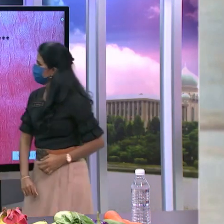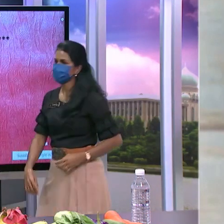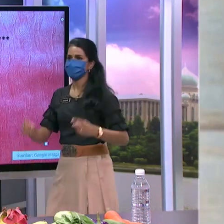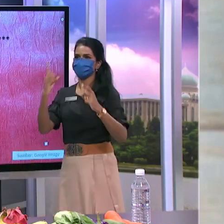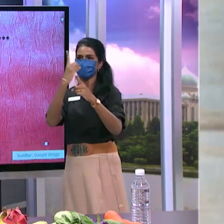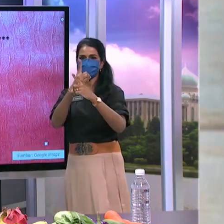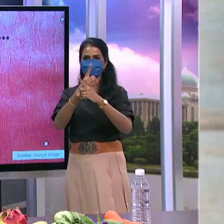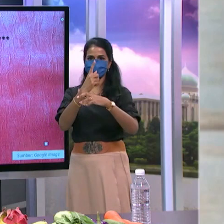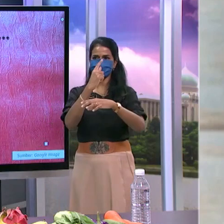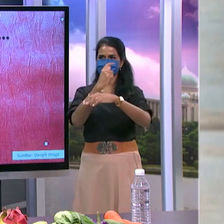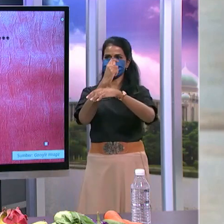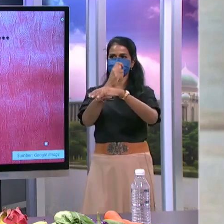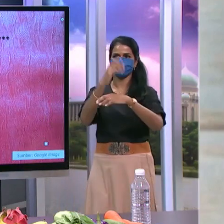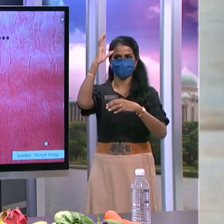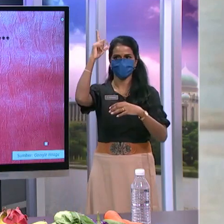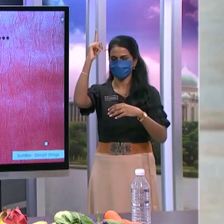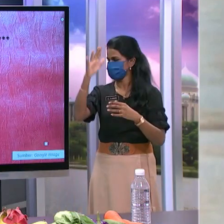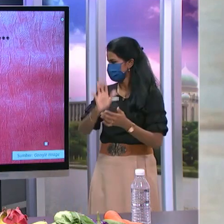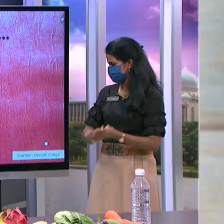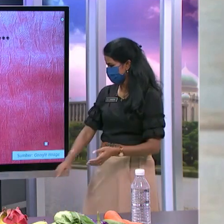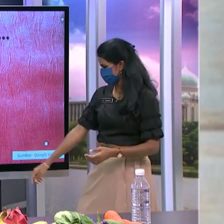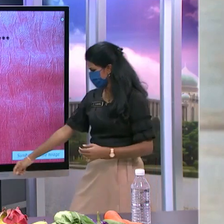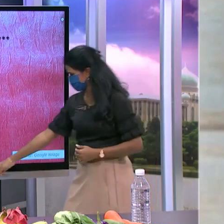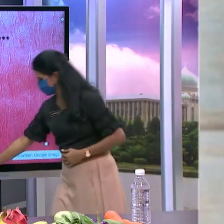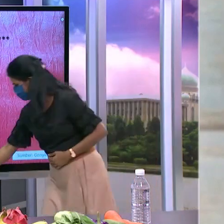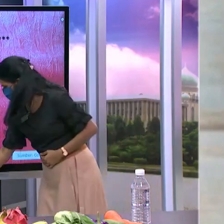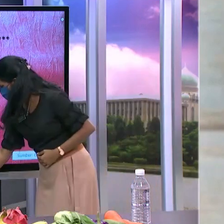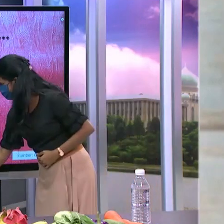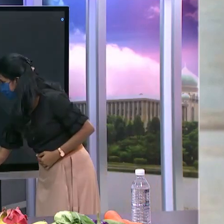Alright. Betul juga, Tania, Kelman. Okey.